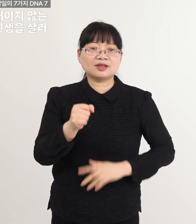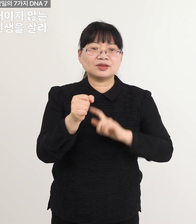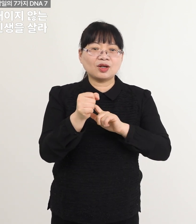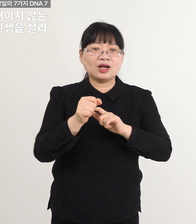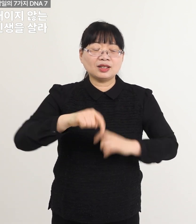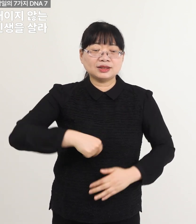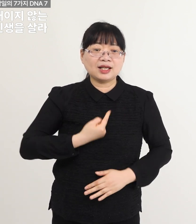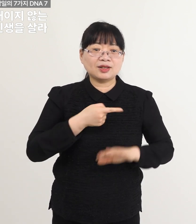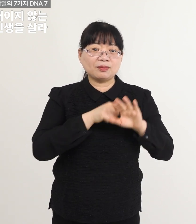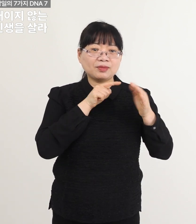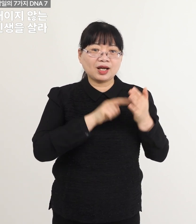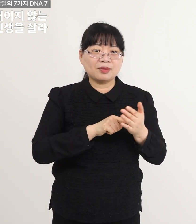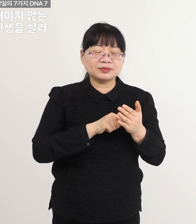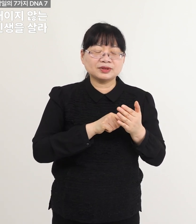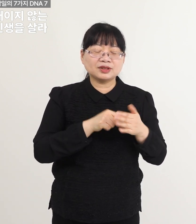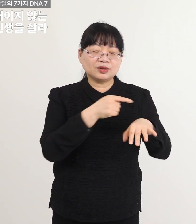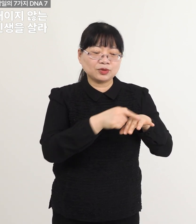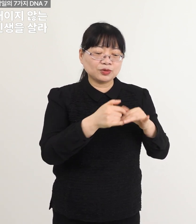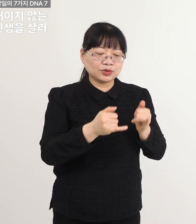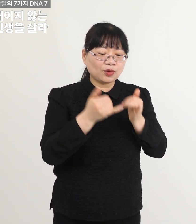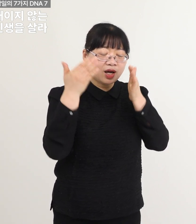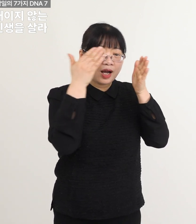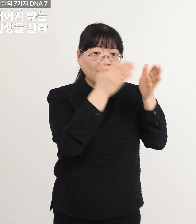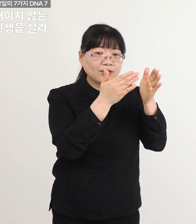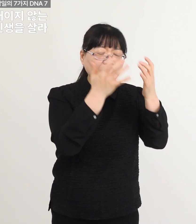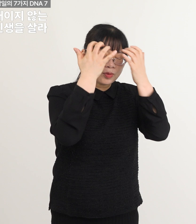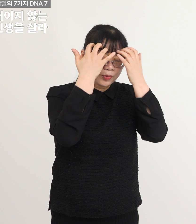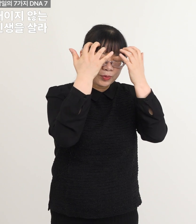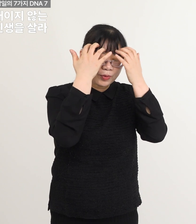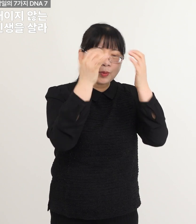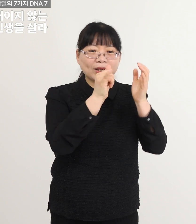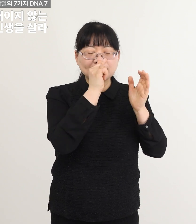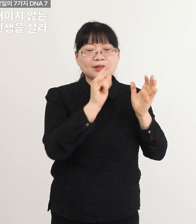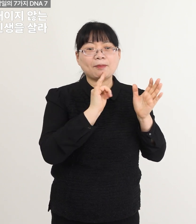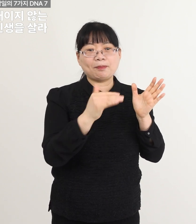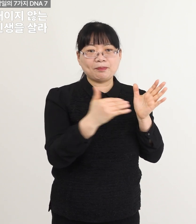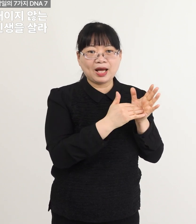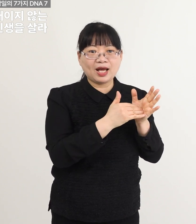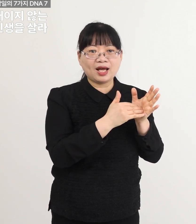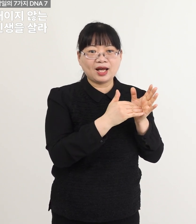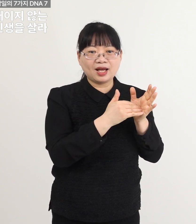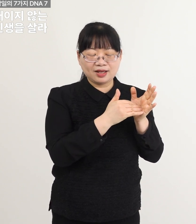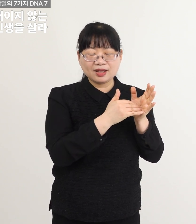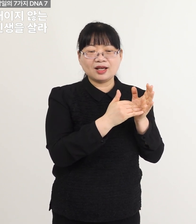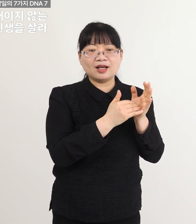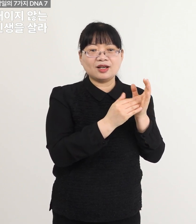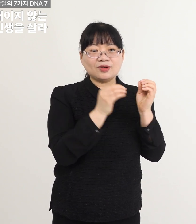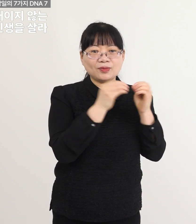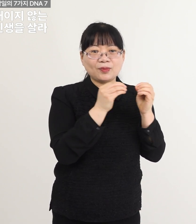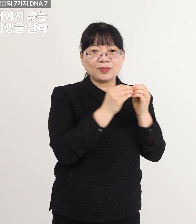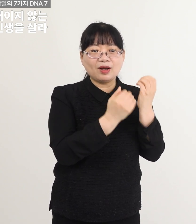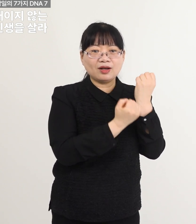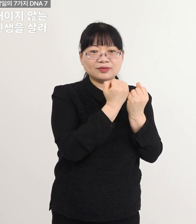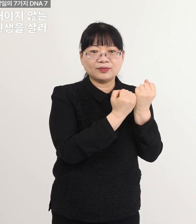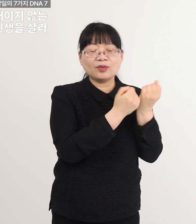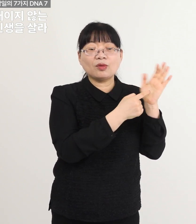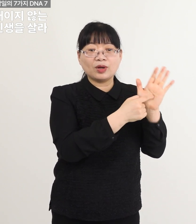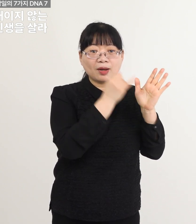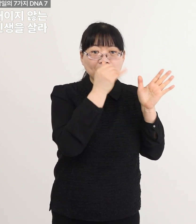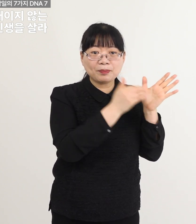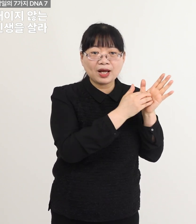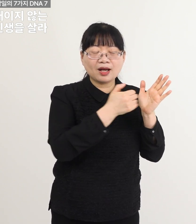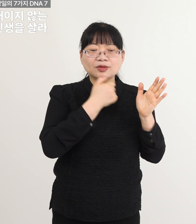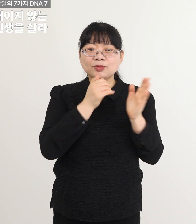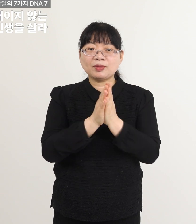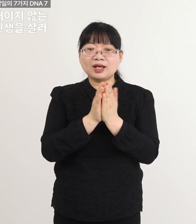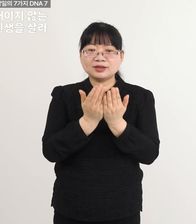자기의 마음이 동족을 향해서 이렇게 고통스럽다라는 수사적 표현이죠. 그리고 다음 로마서를